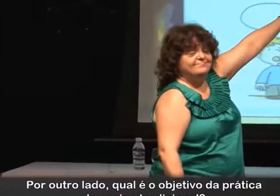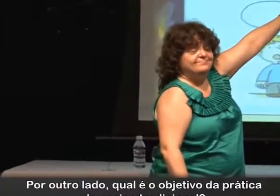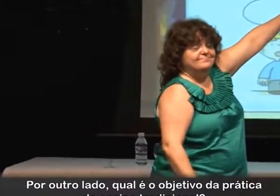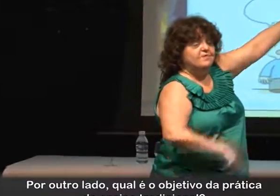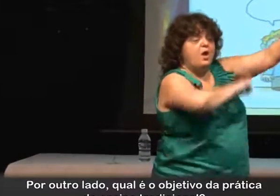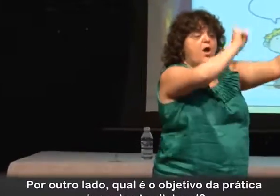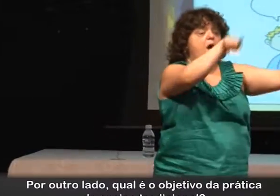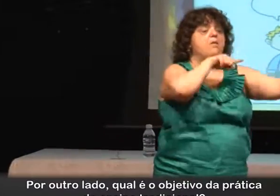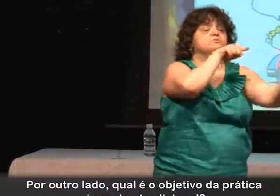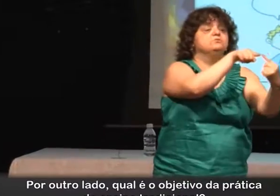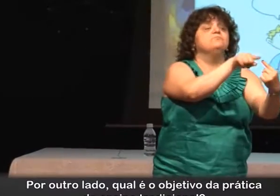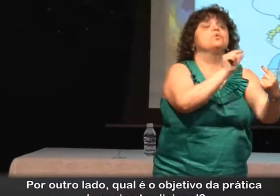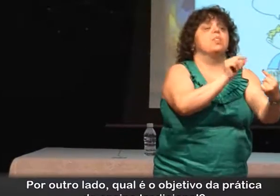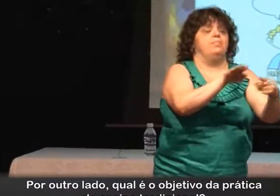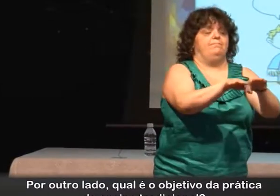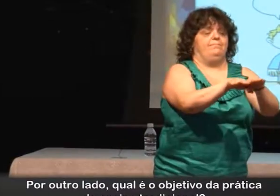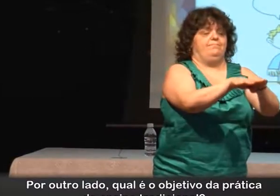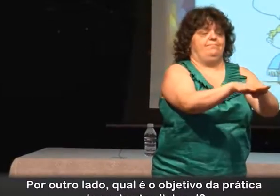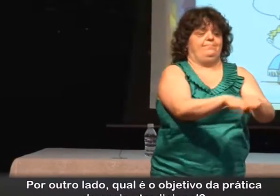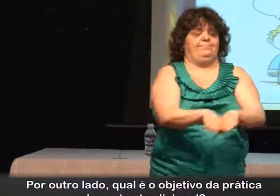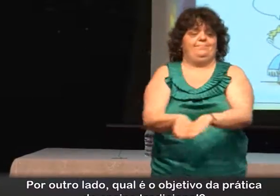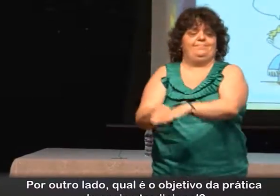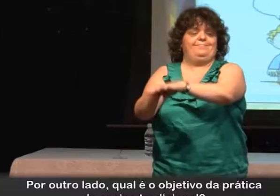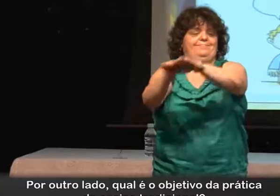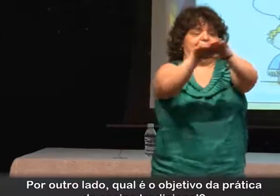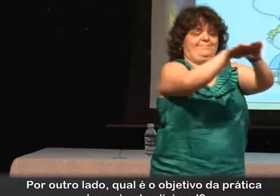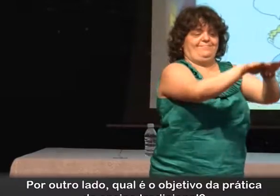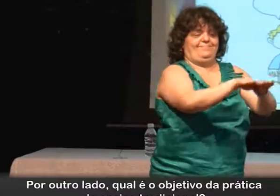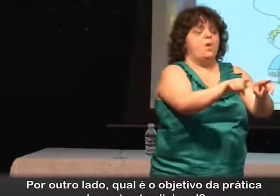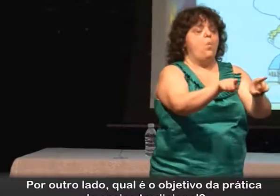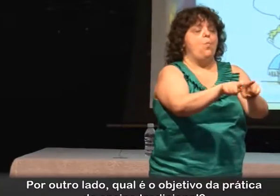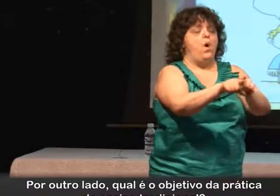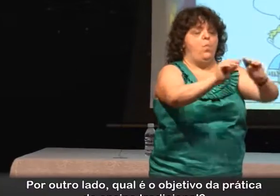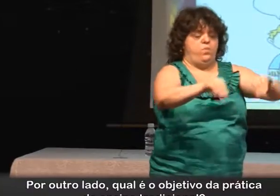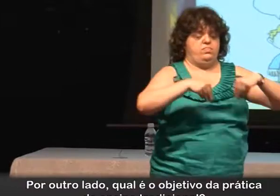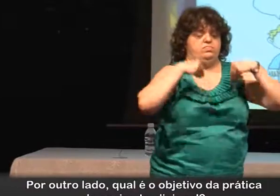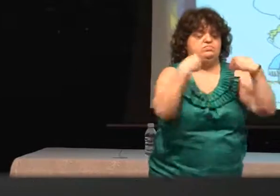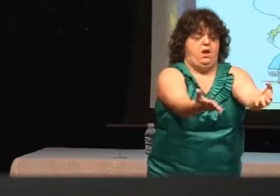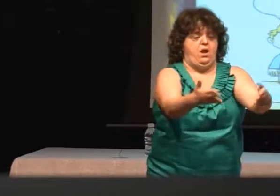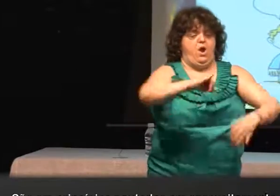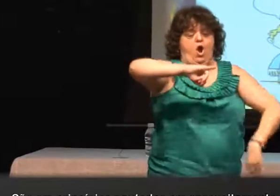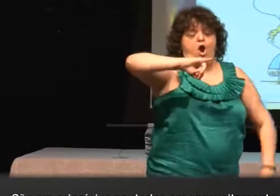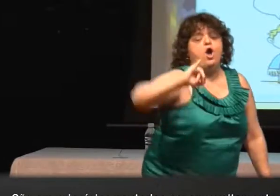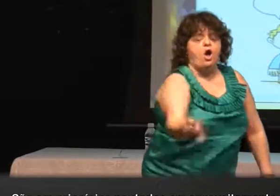Também, aí, por outro lado, qual é o objetivo da prática do ensino tradicional? São